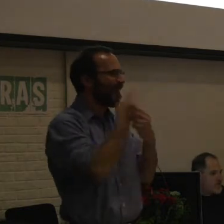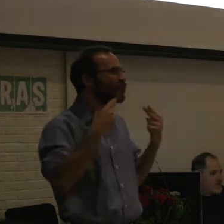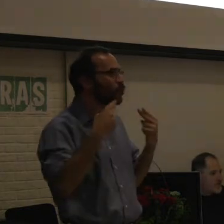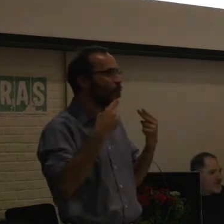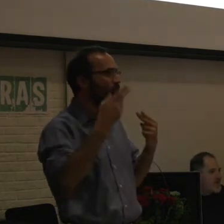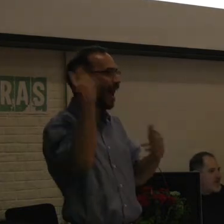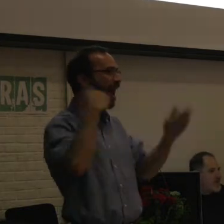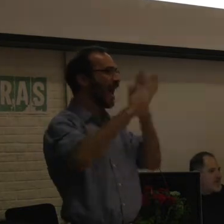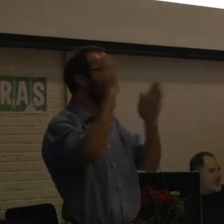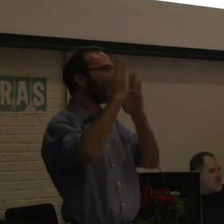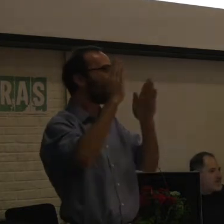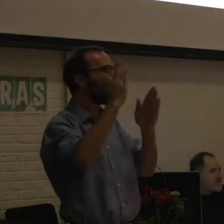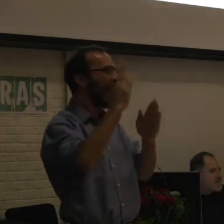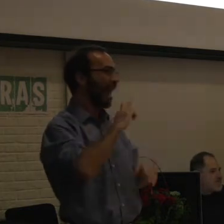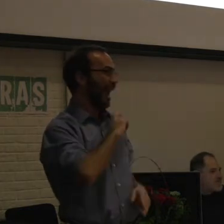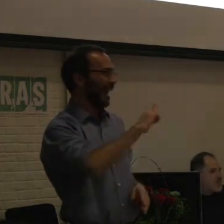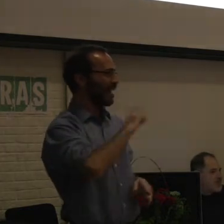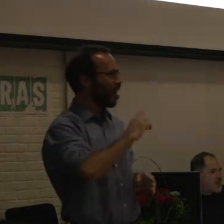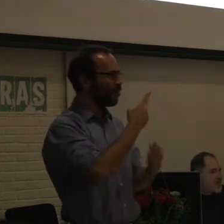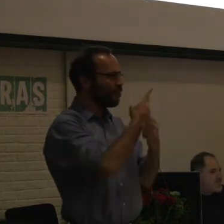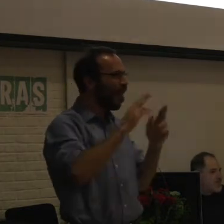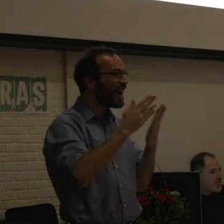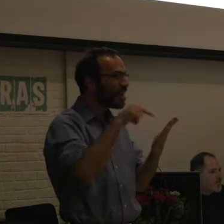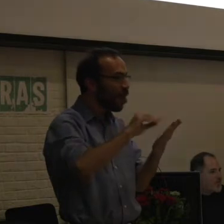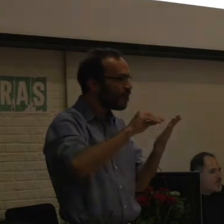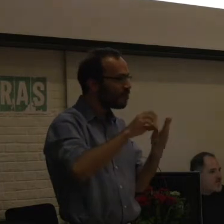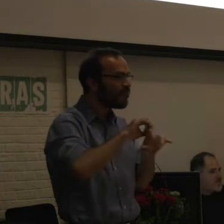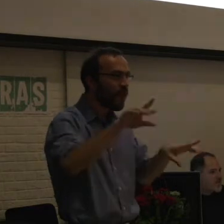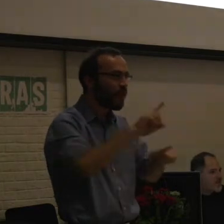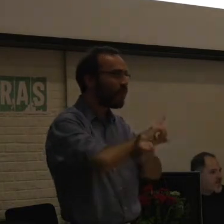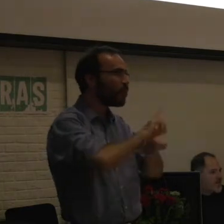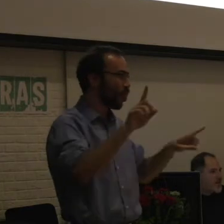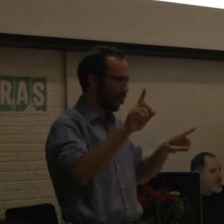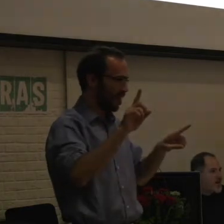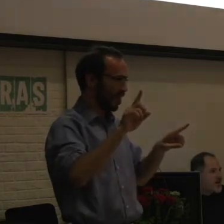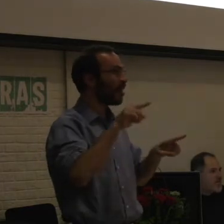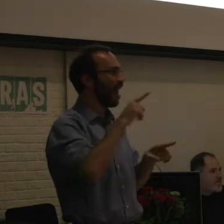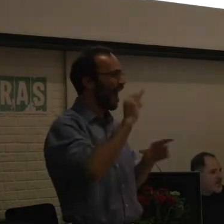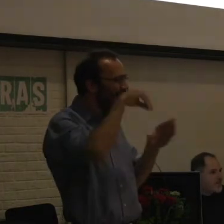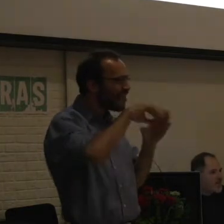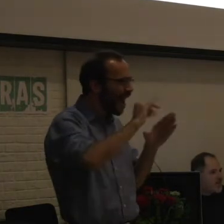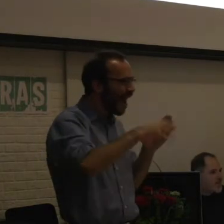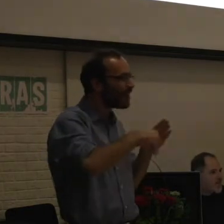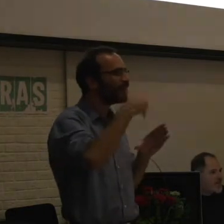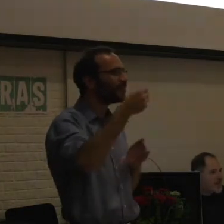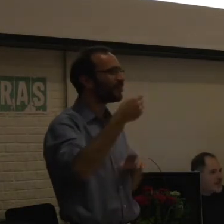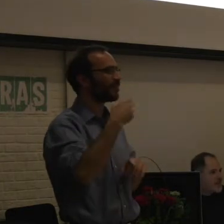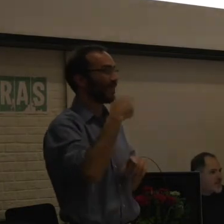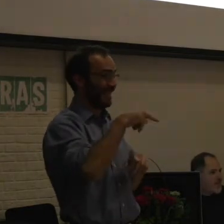Inquisición. ¿Qué os parece si os digo que el libro prohibido más importante era la enciclopedia de Diderot y